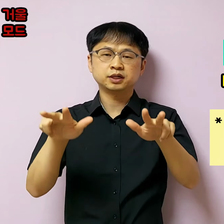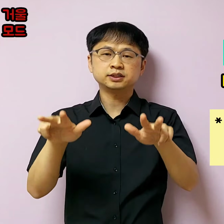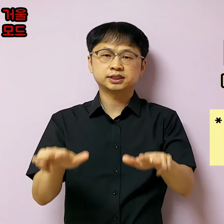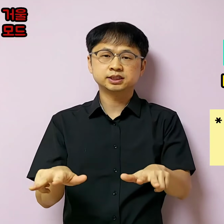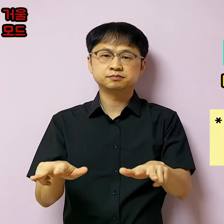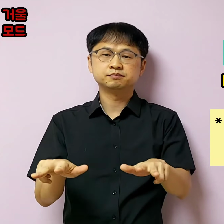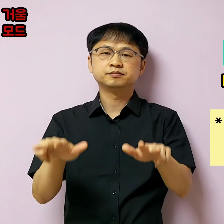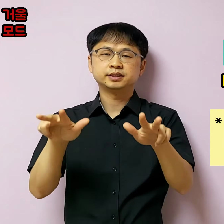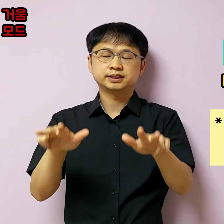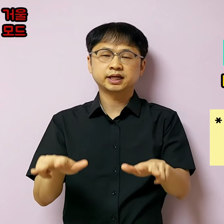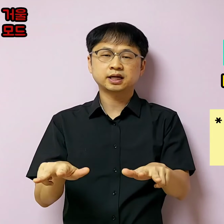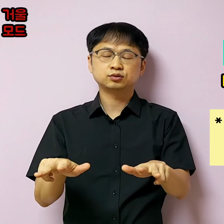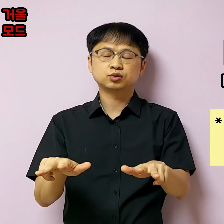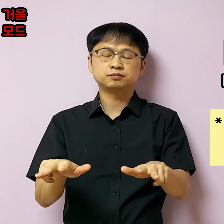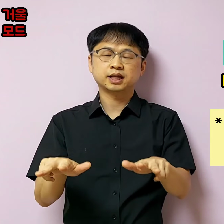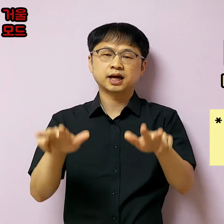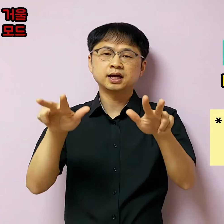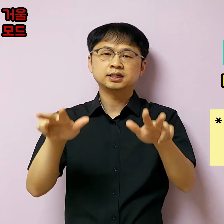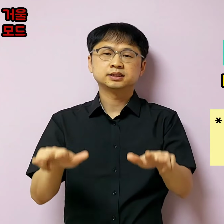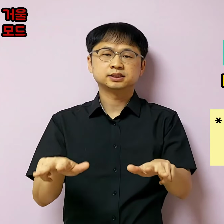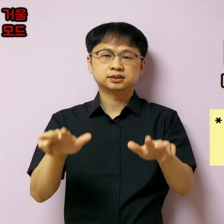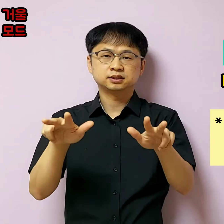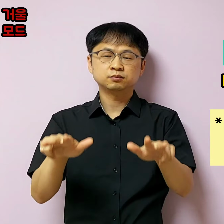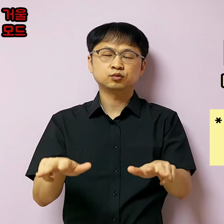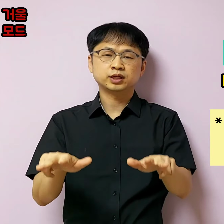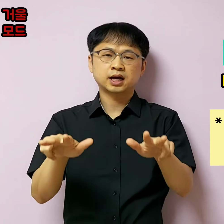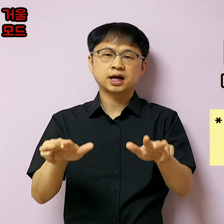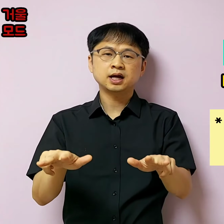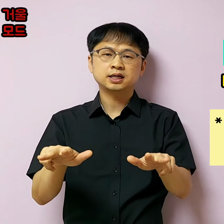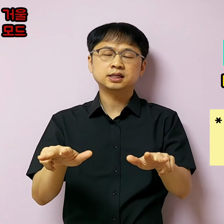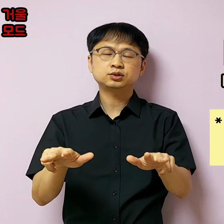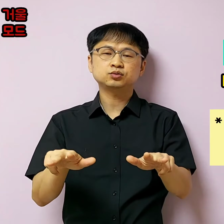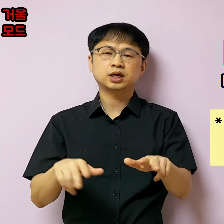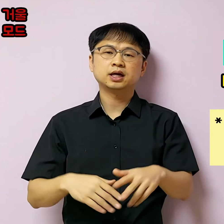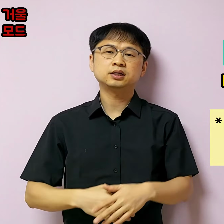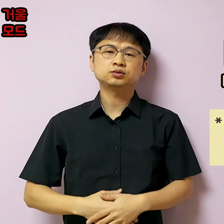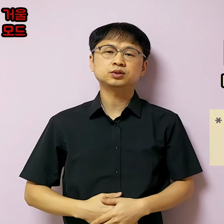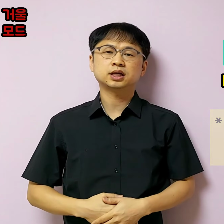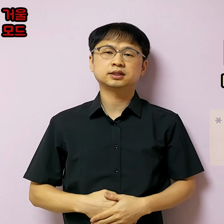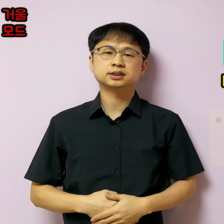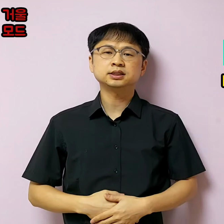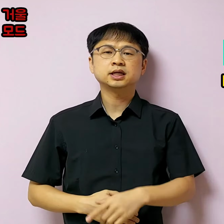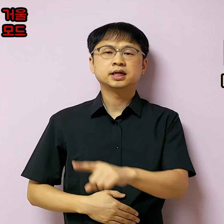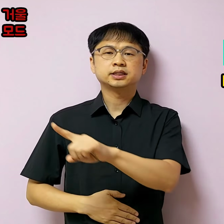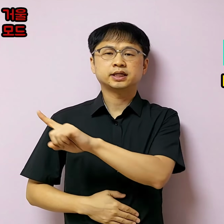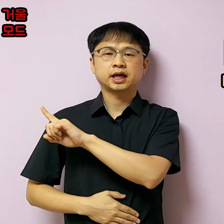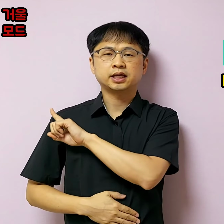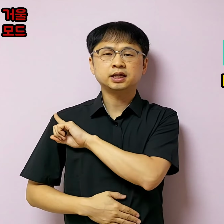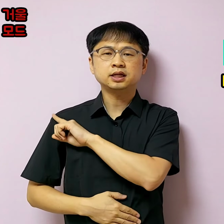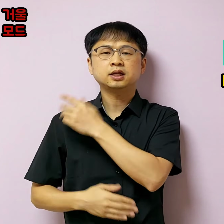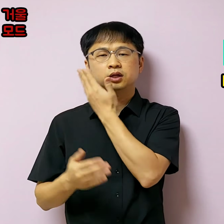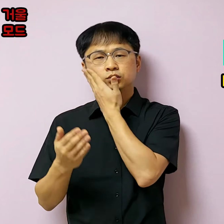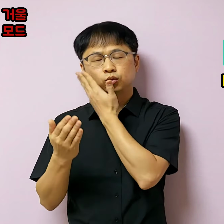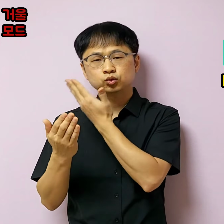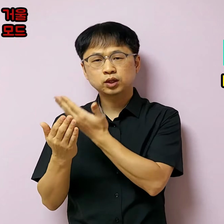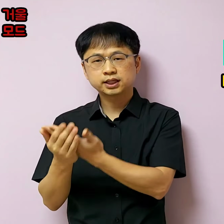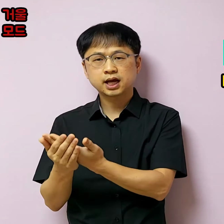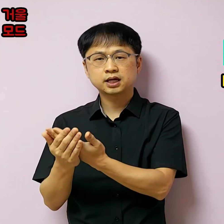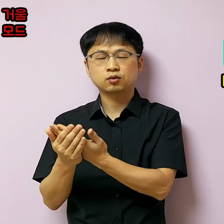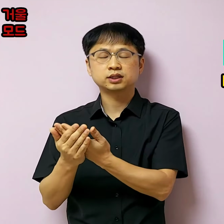내려주시면 지금 이제라는 수어입니다. 지금 우리가 1순위야. 1순위라는 것은 제일 소중하다라고